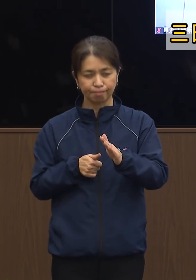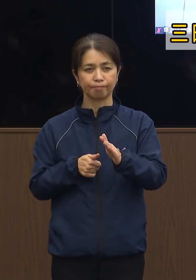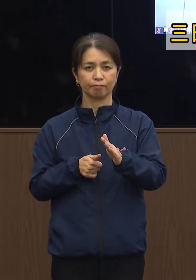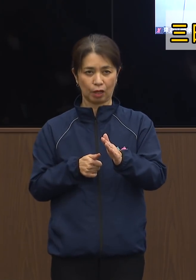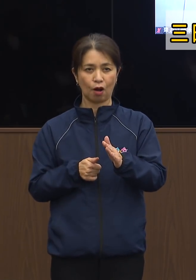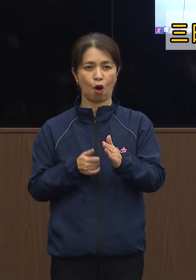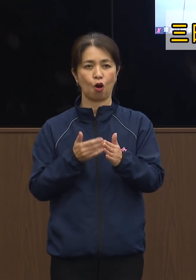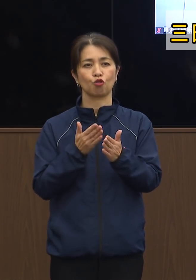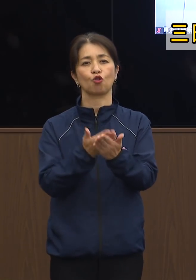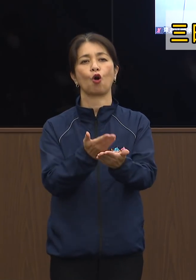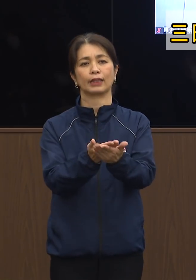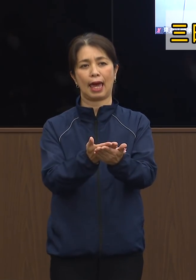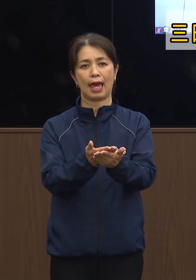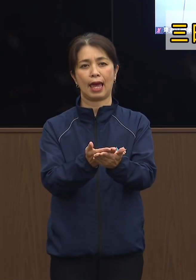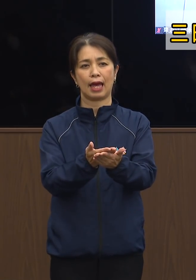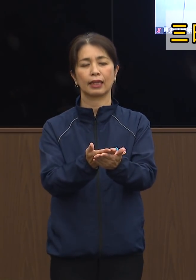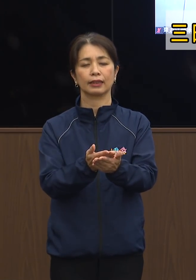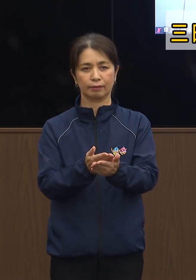たします。